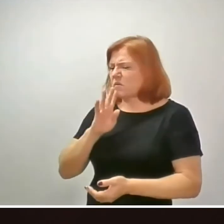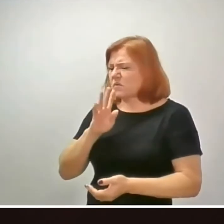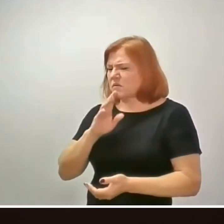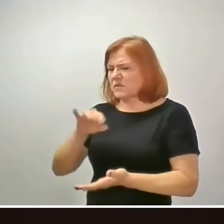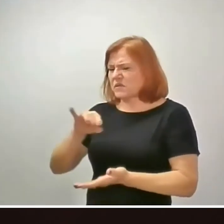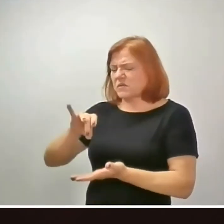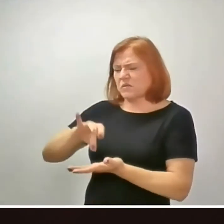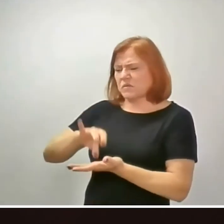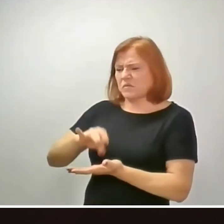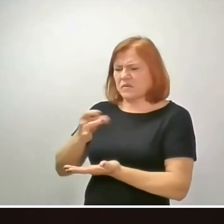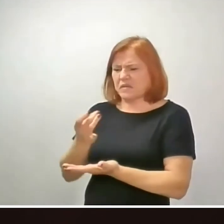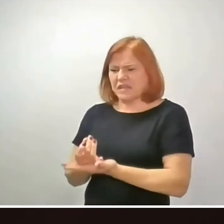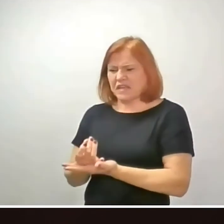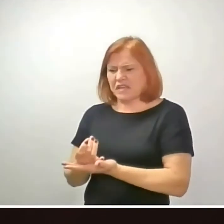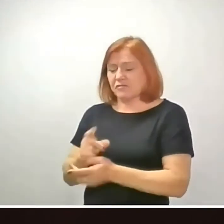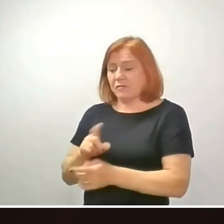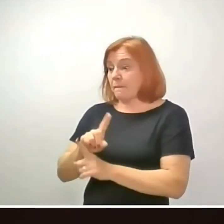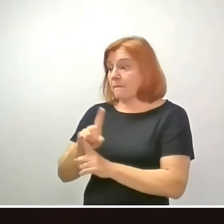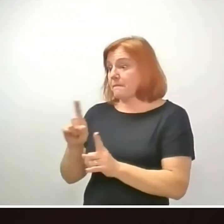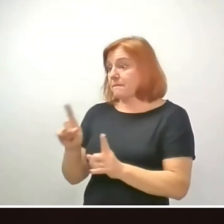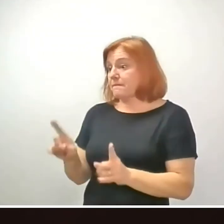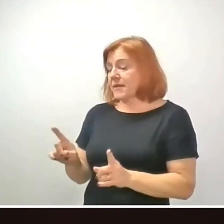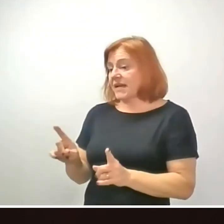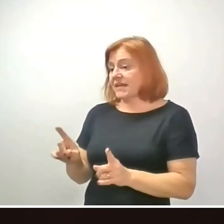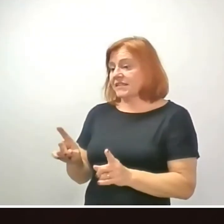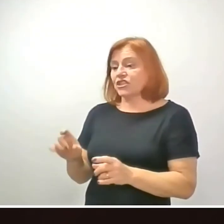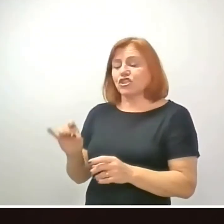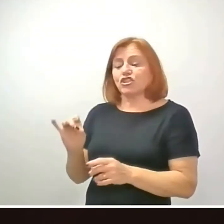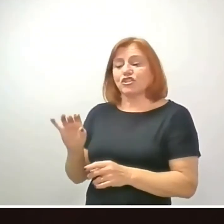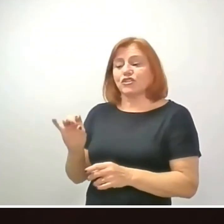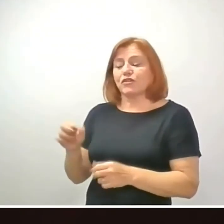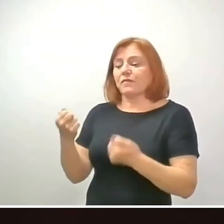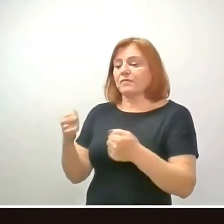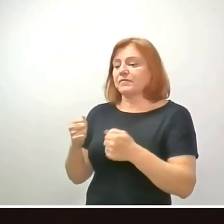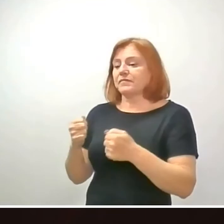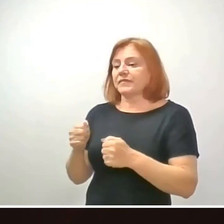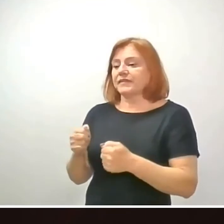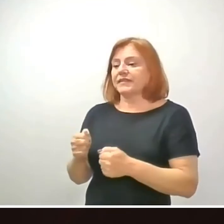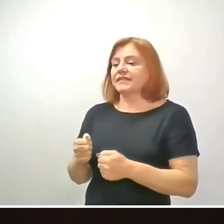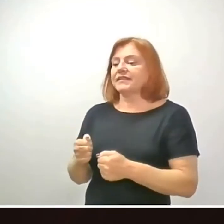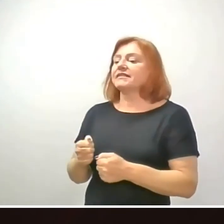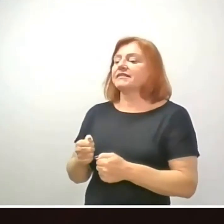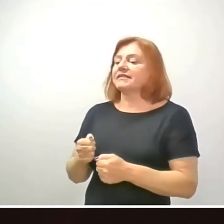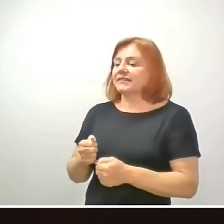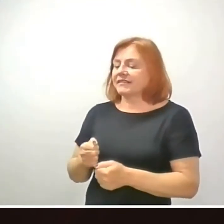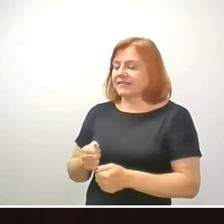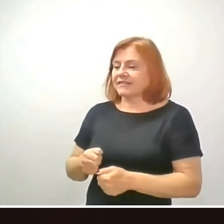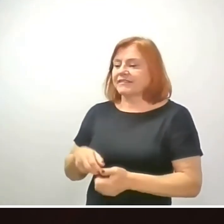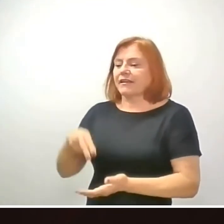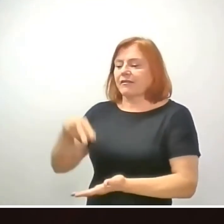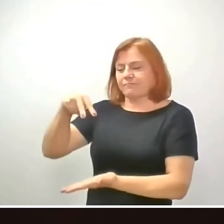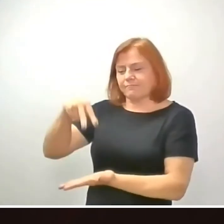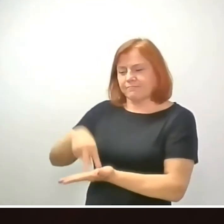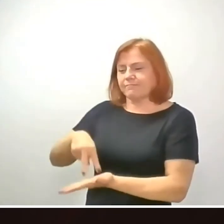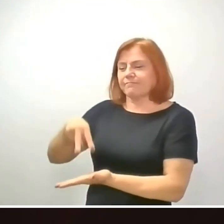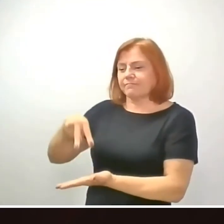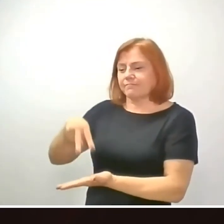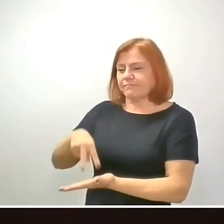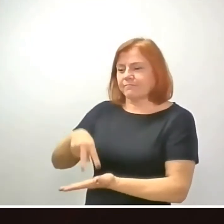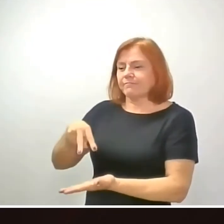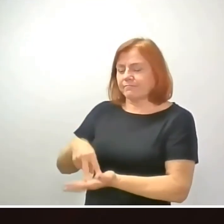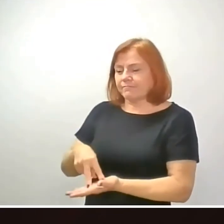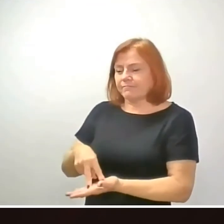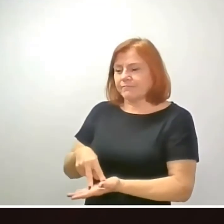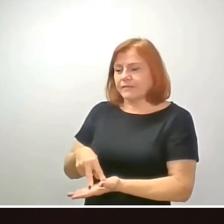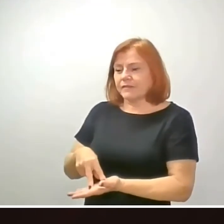somente precisavam conservar o que tem. Conservando, conserva fazer aquilo, não é isso? Então, versículo 26,